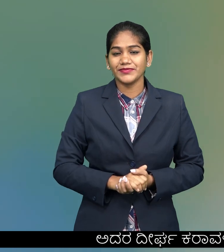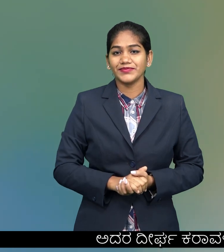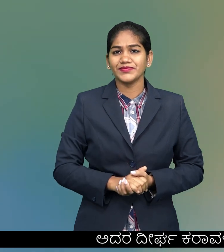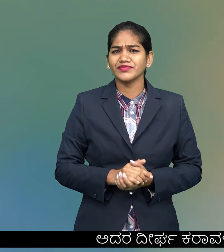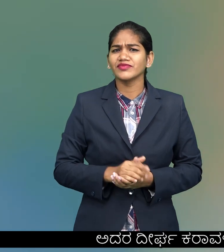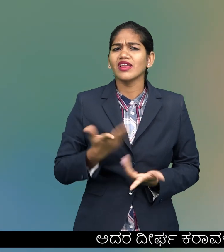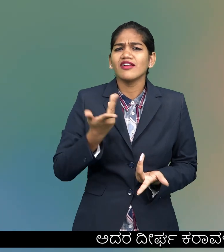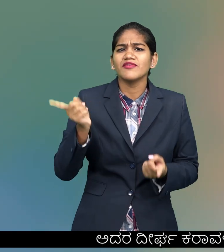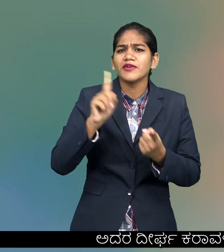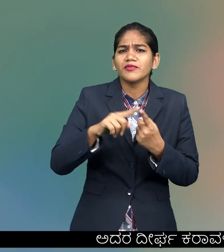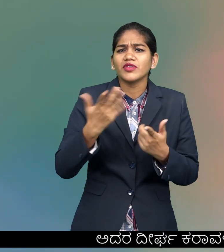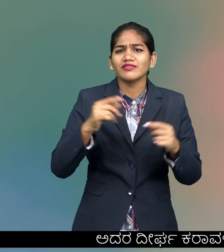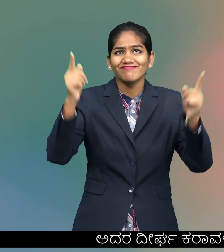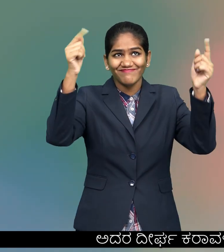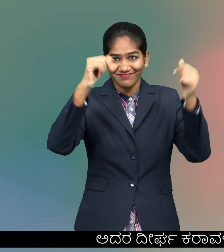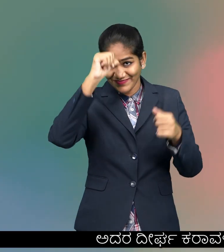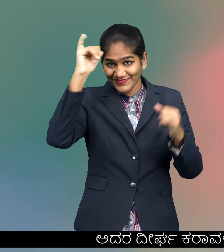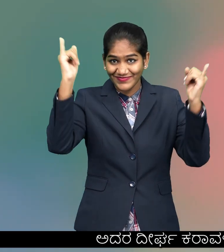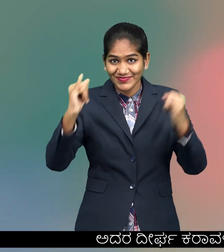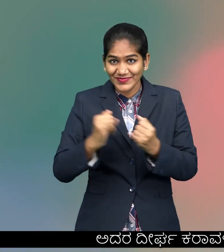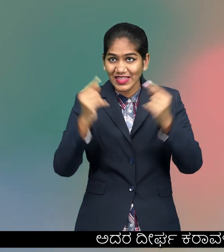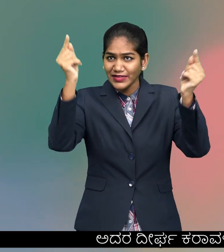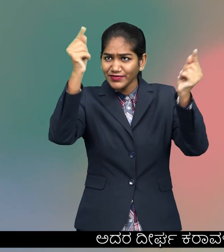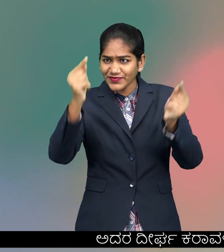ಅದರ ದೀರ್ಘ ಕರಾವಳಿಯ ಕಾರಣದಿಂದಾಗಿ ಸಮುದ್ರದ